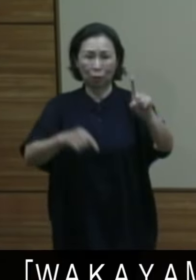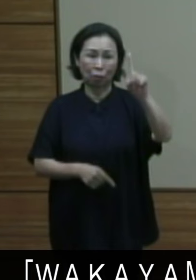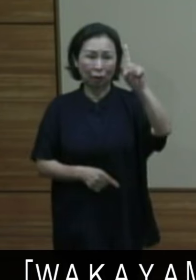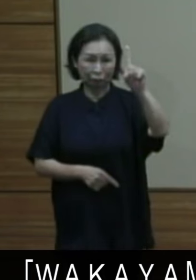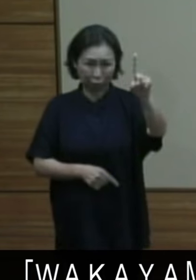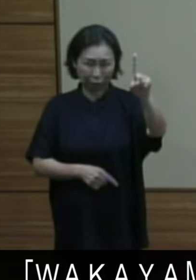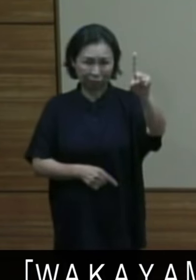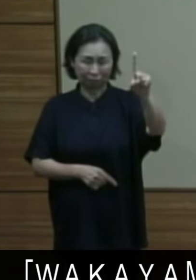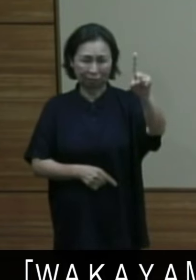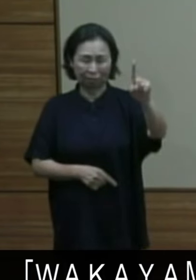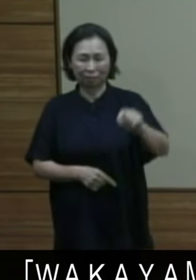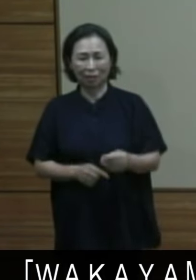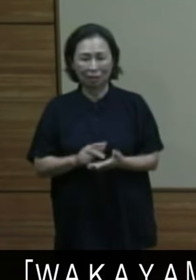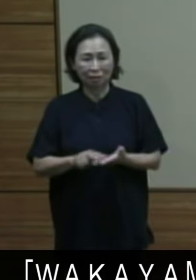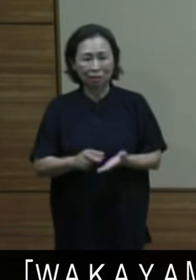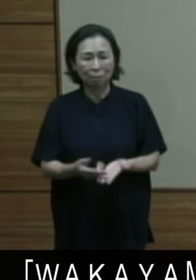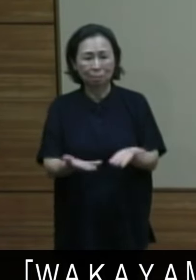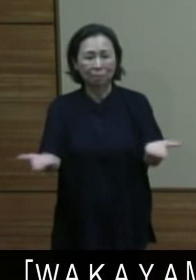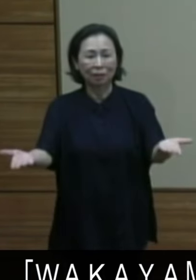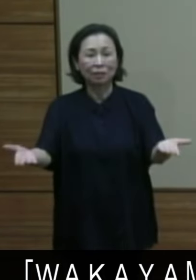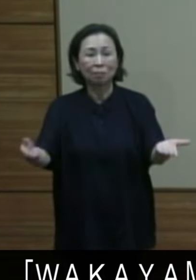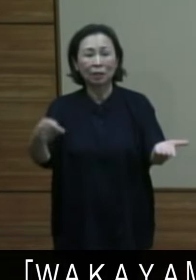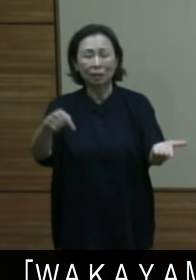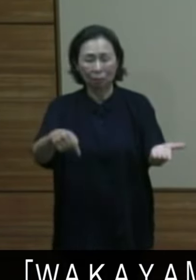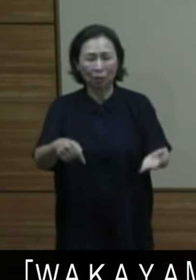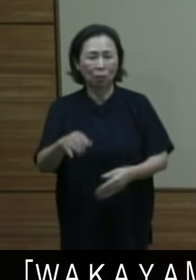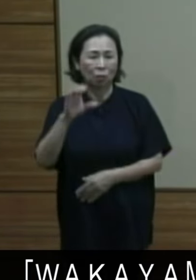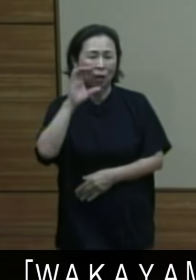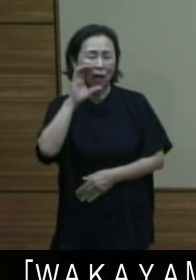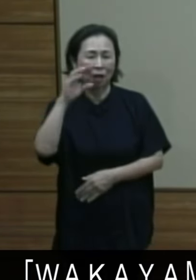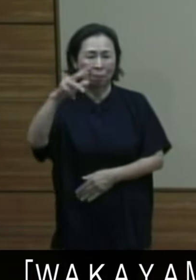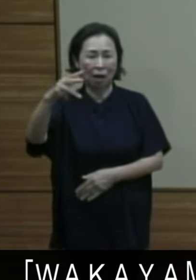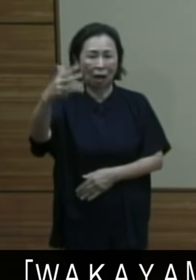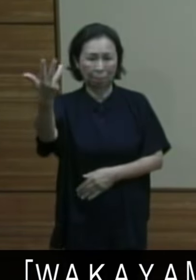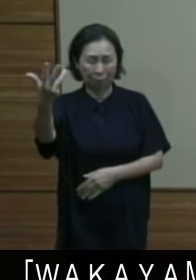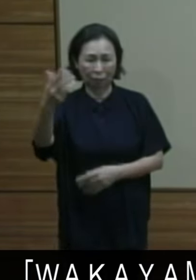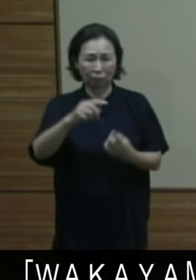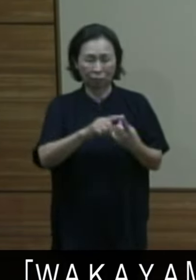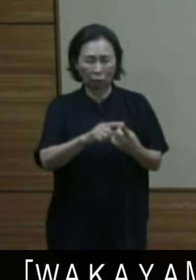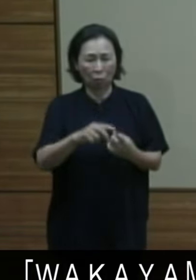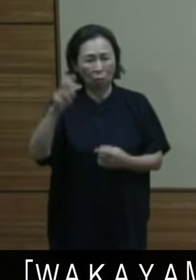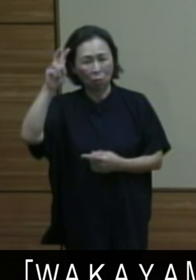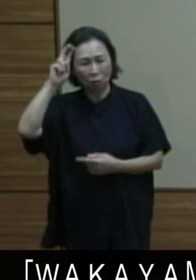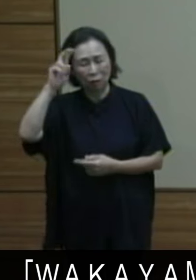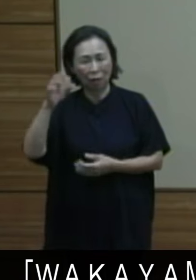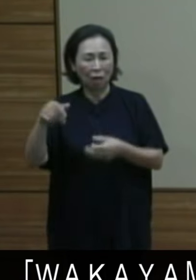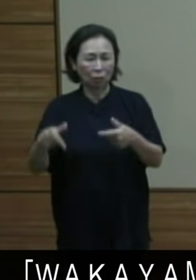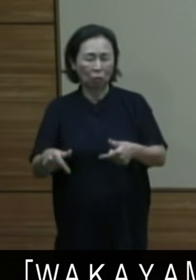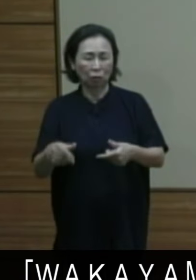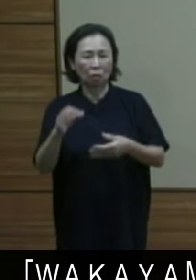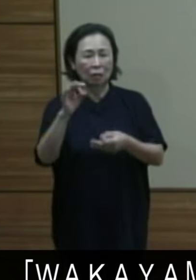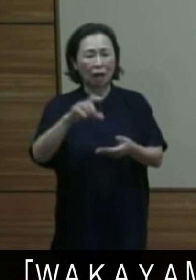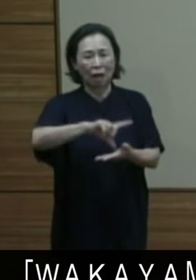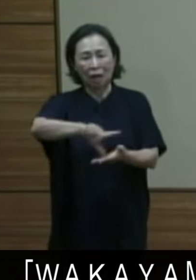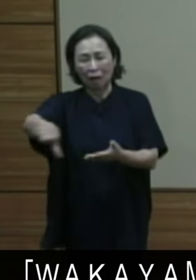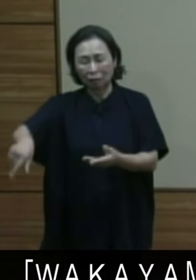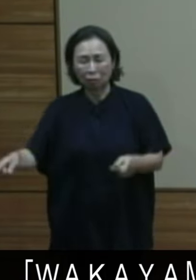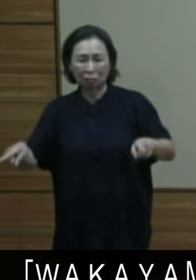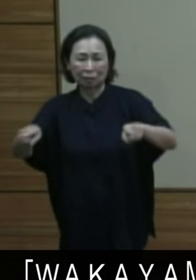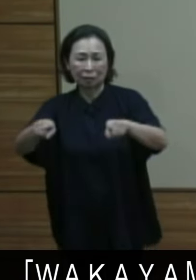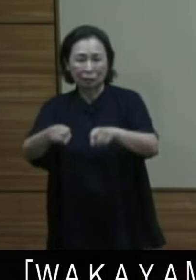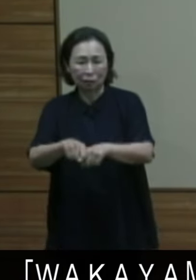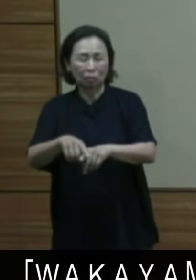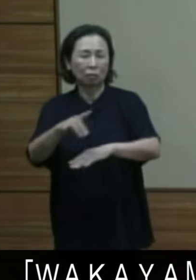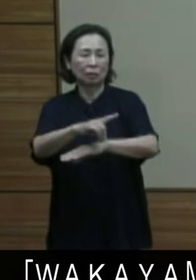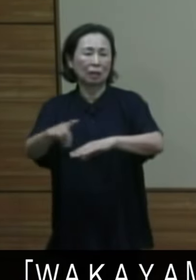ります。資料をお配りしてますけれども、和歌山800と大阪京都奈良エリアとのタイアップ企画であります。これ